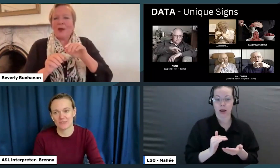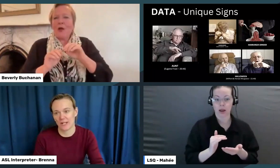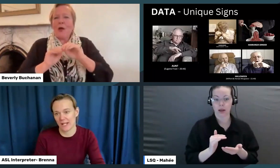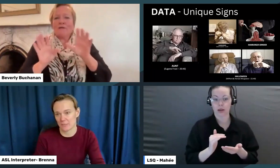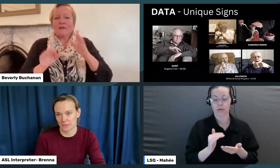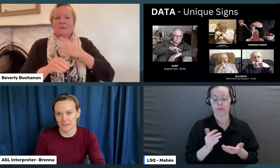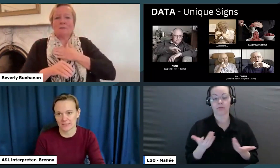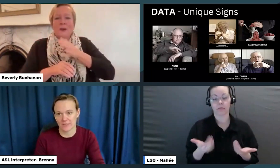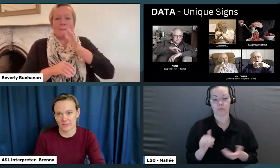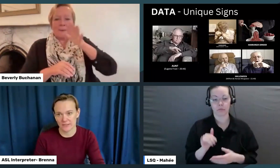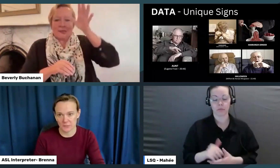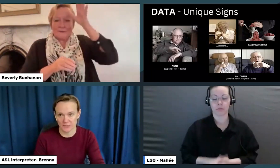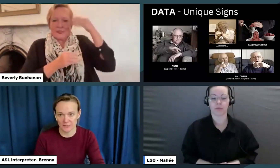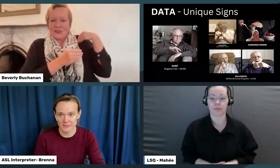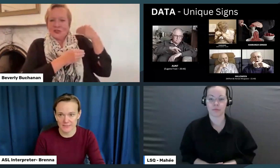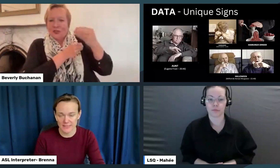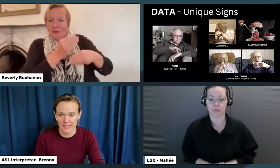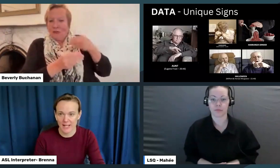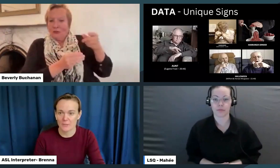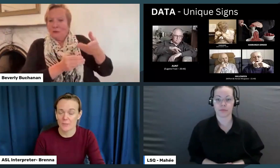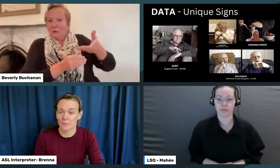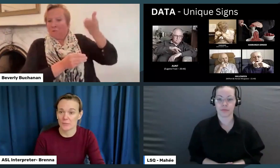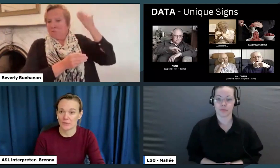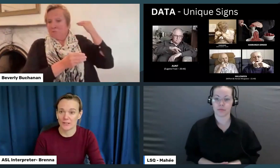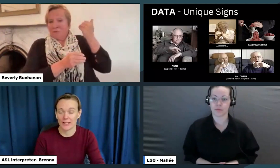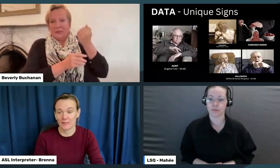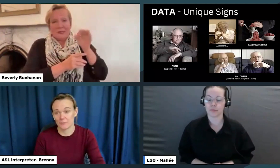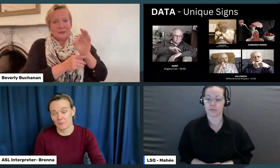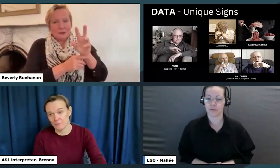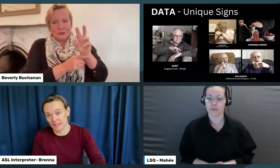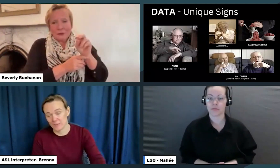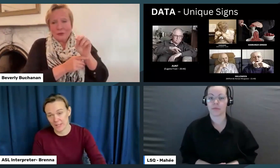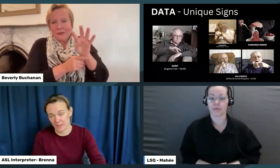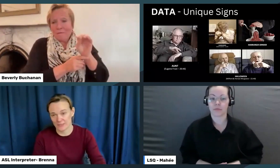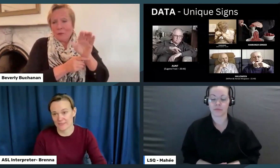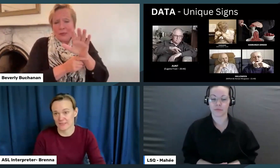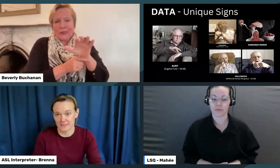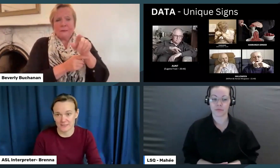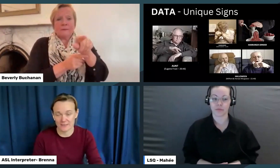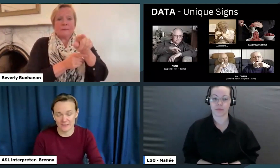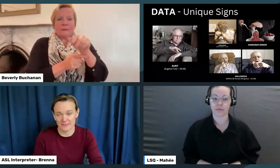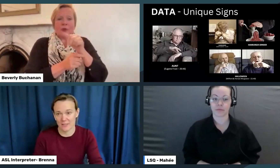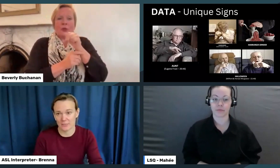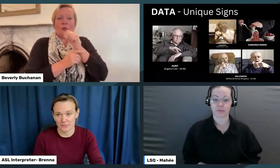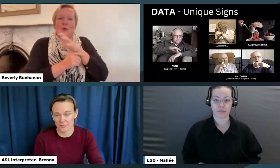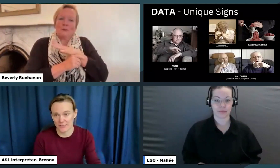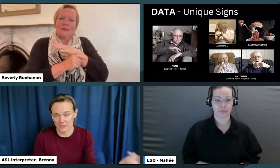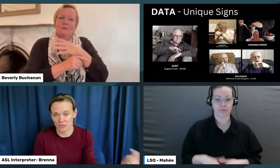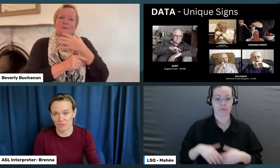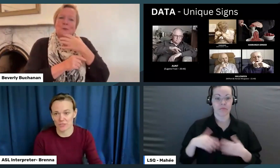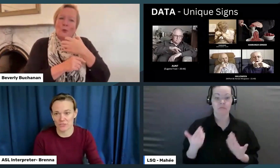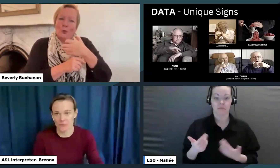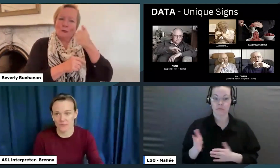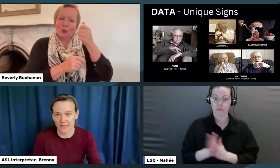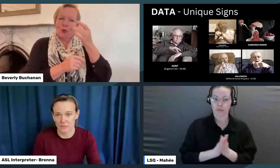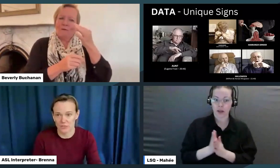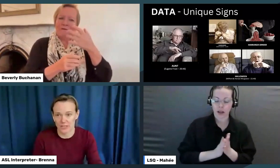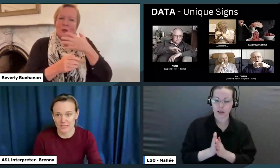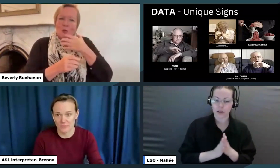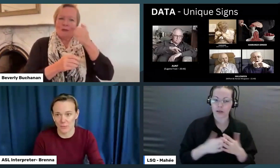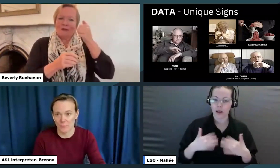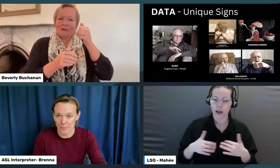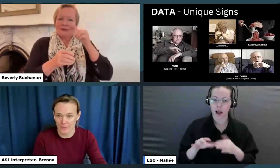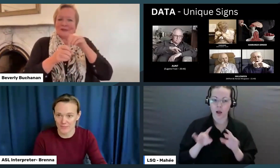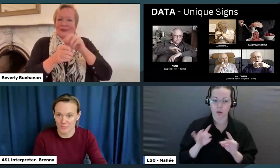MSL, pour le bœuf haché n'existe nulle part ailleurs. Par exemple, mes parents, ça c'est un exemple de transfert